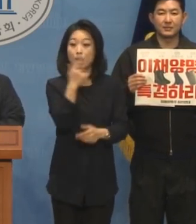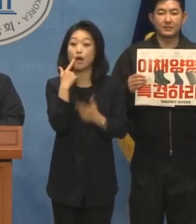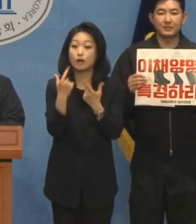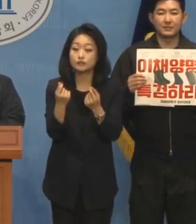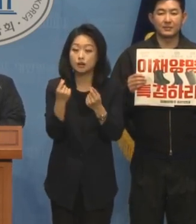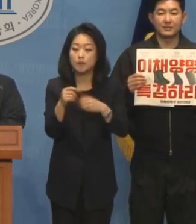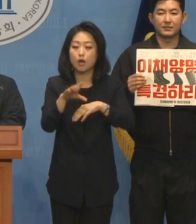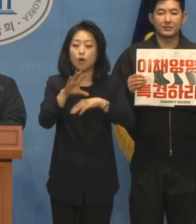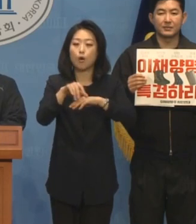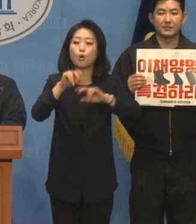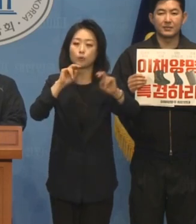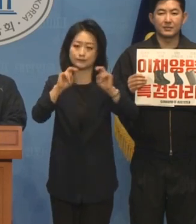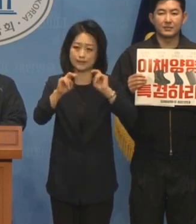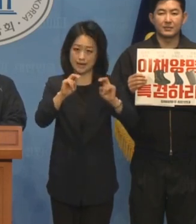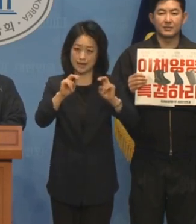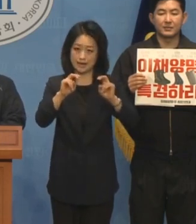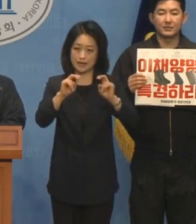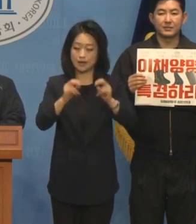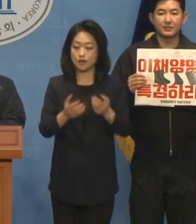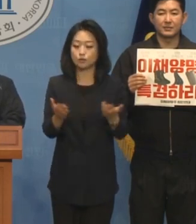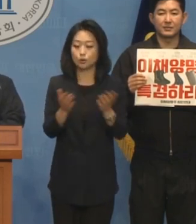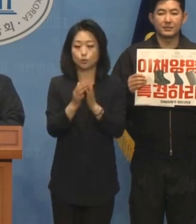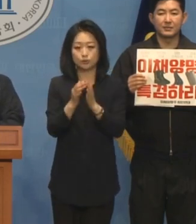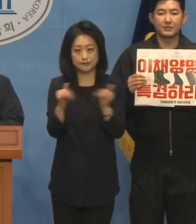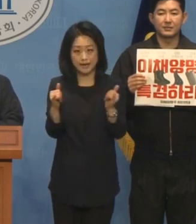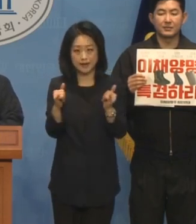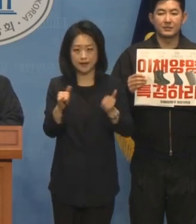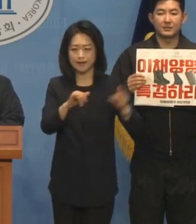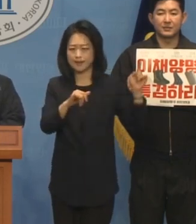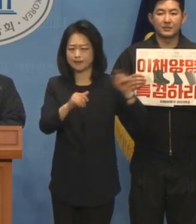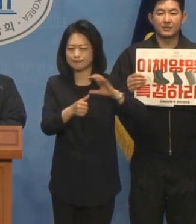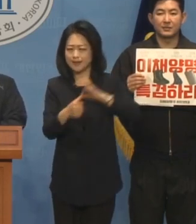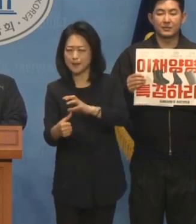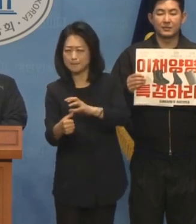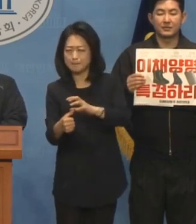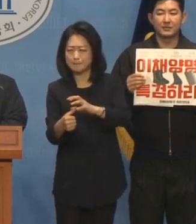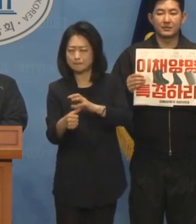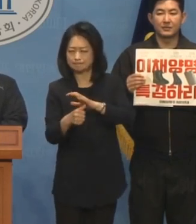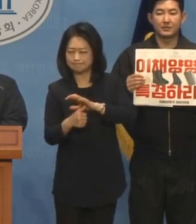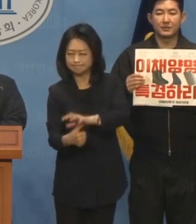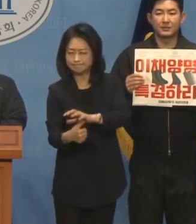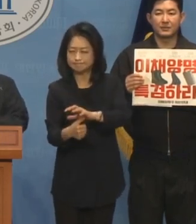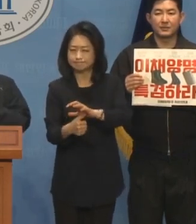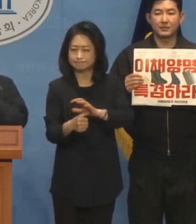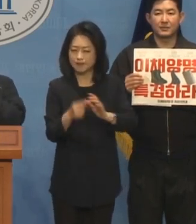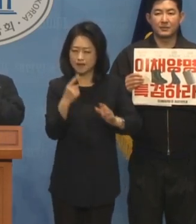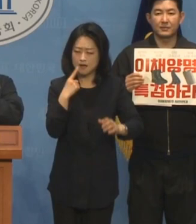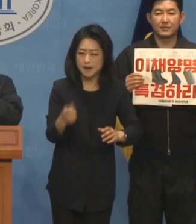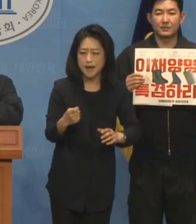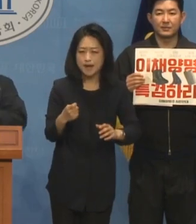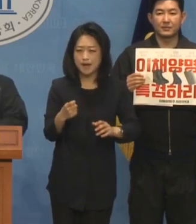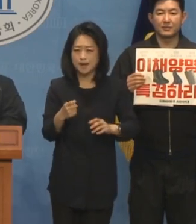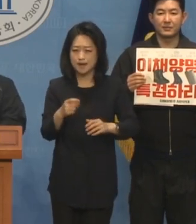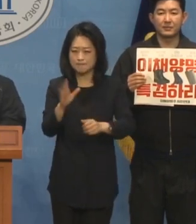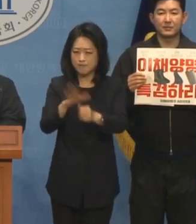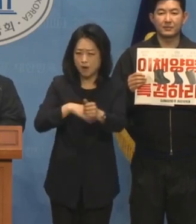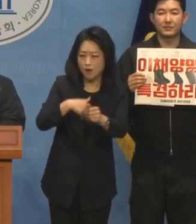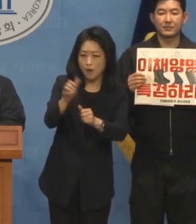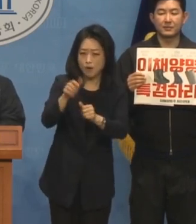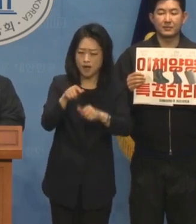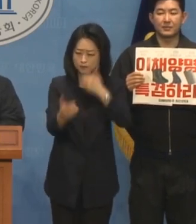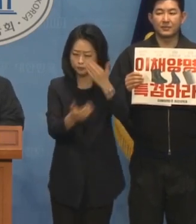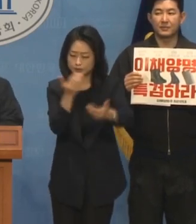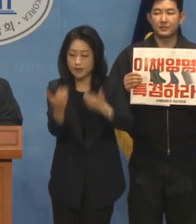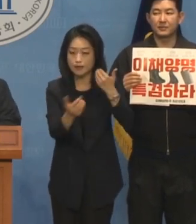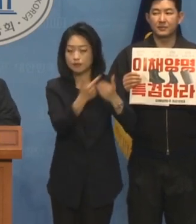언론사 또 언론 노동자들에 대한 업과 모욕 겁주기 압수이